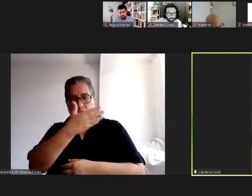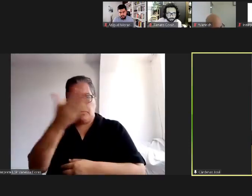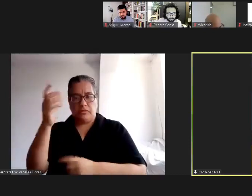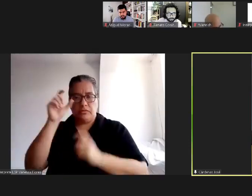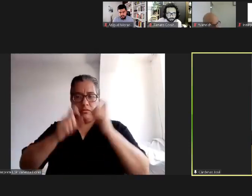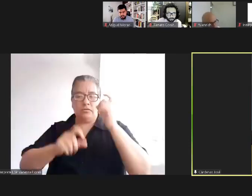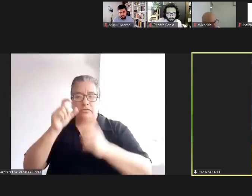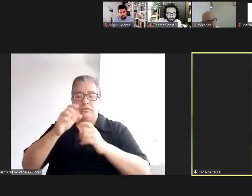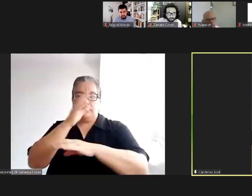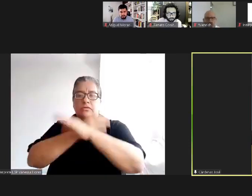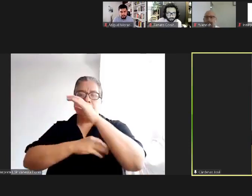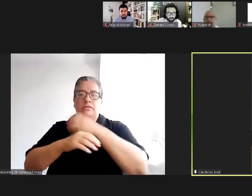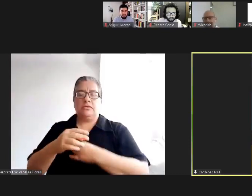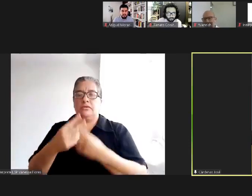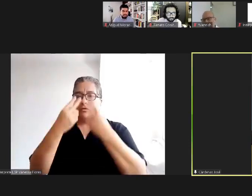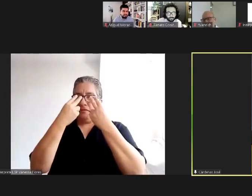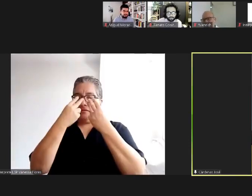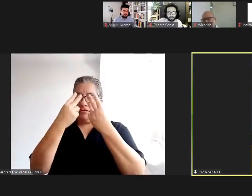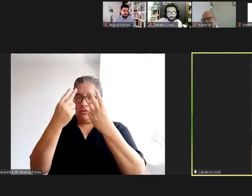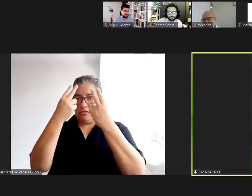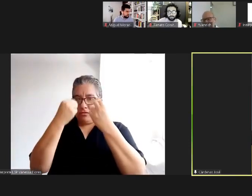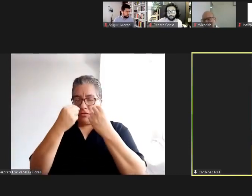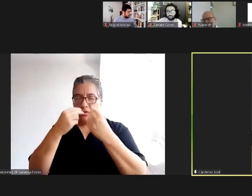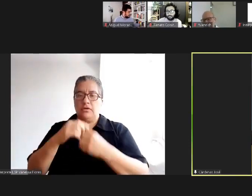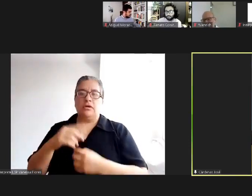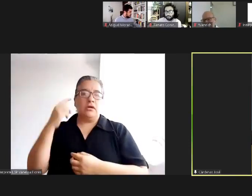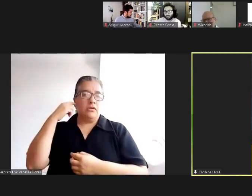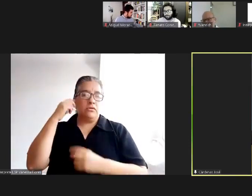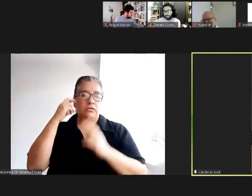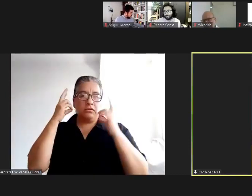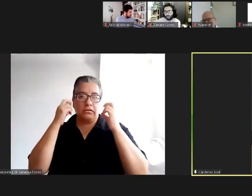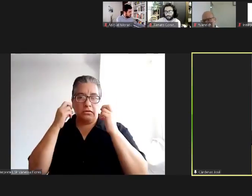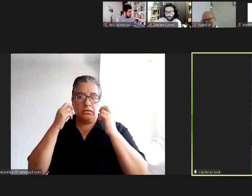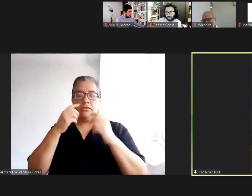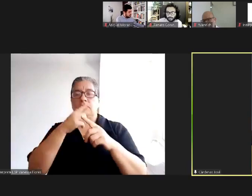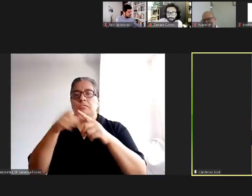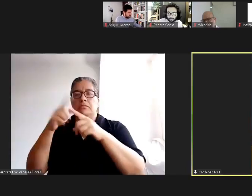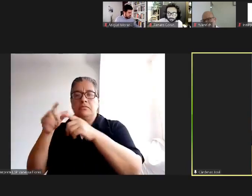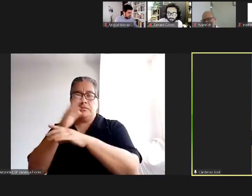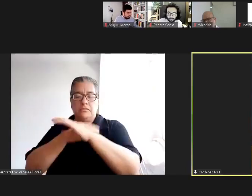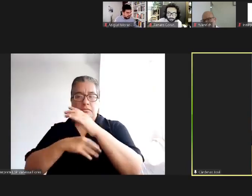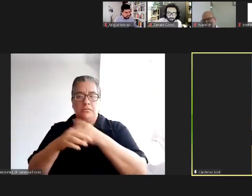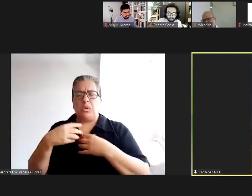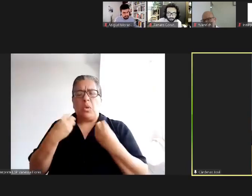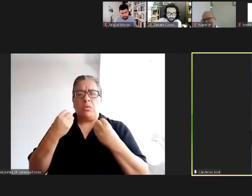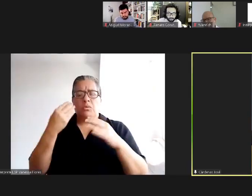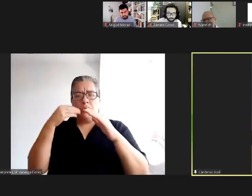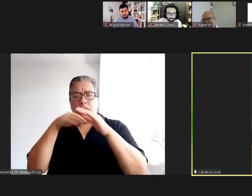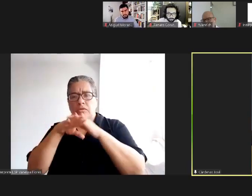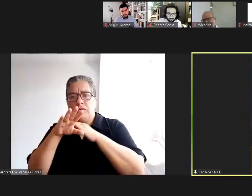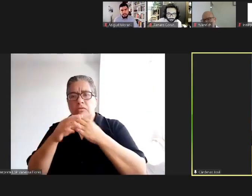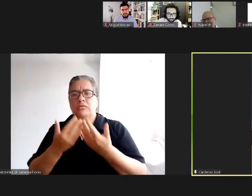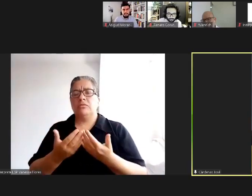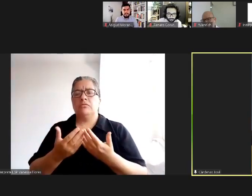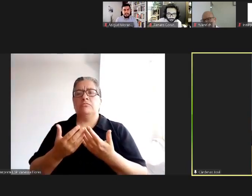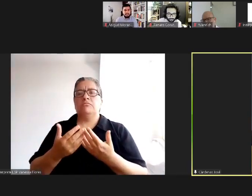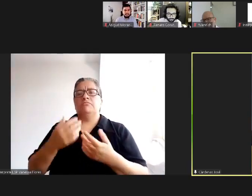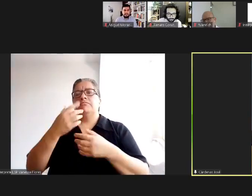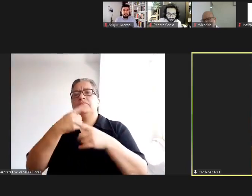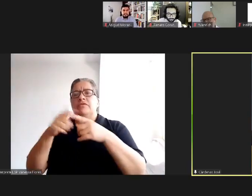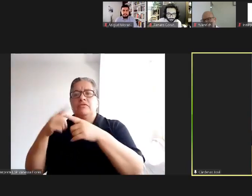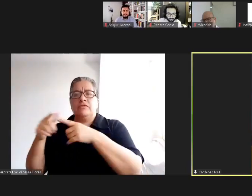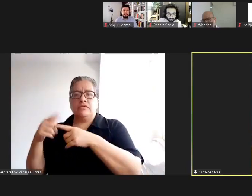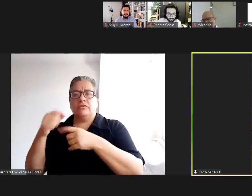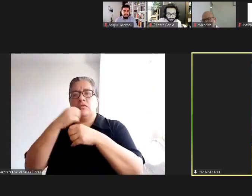de los otros segmentos de discapacidad, sobre cómo podrían acceder a las obras culturales, también para